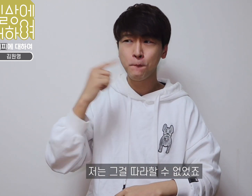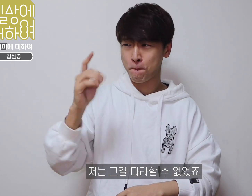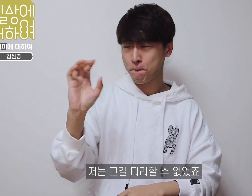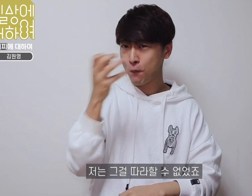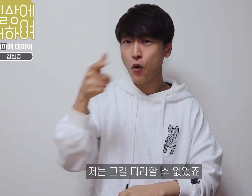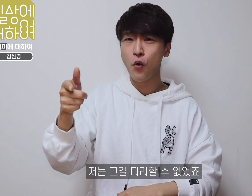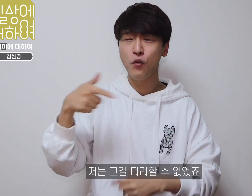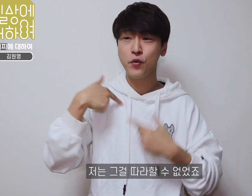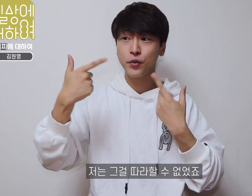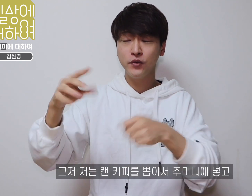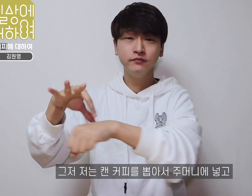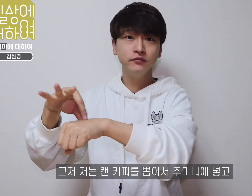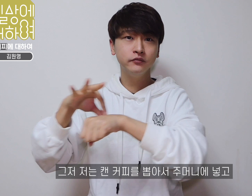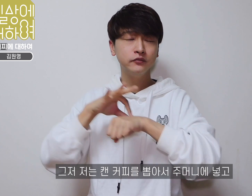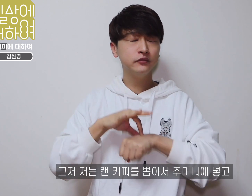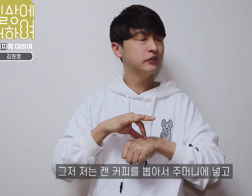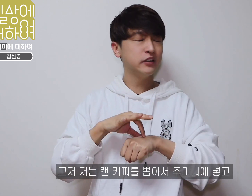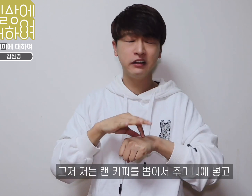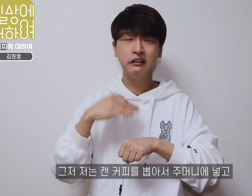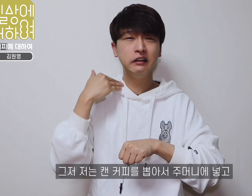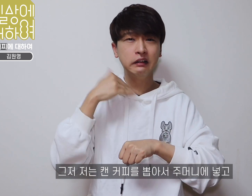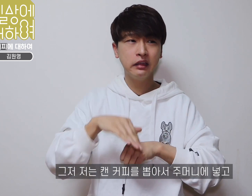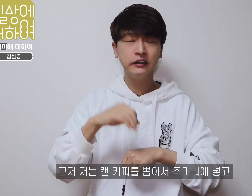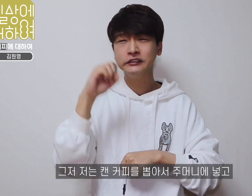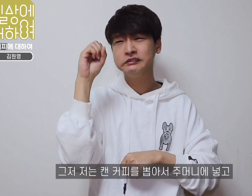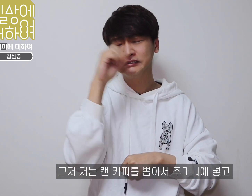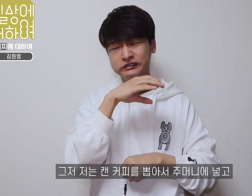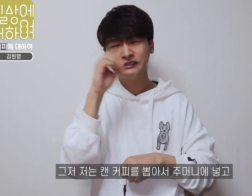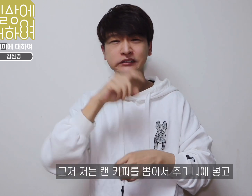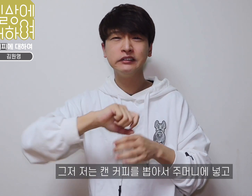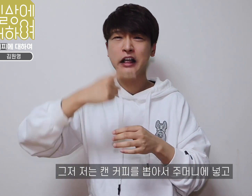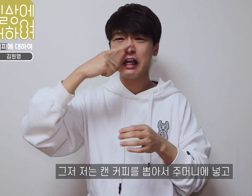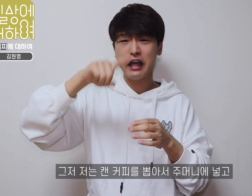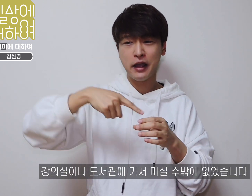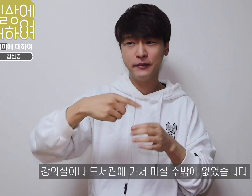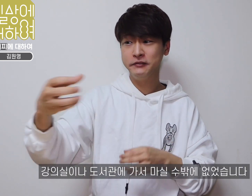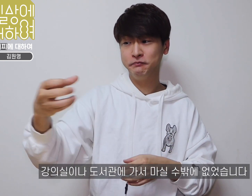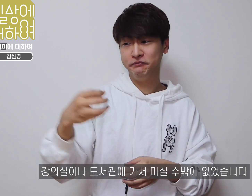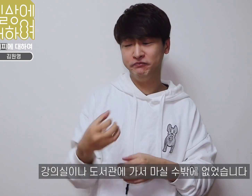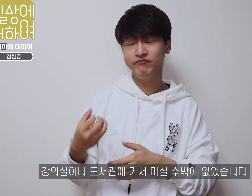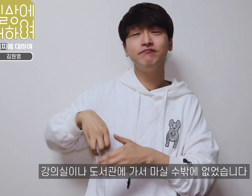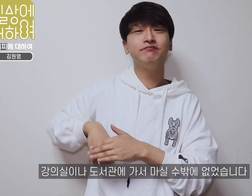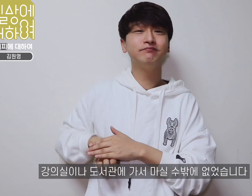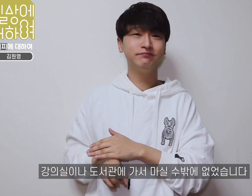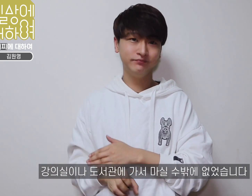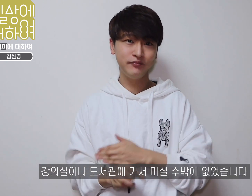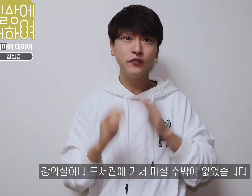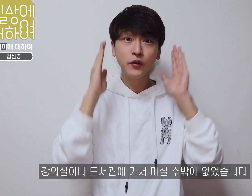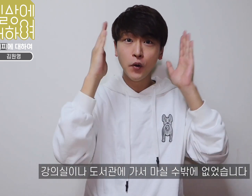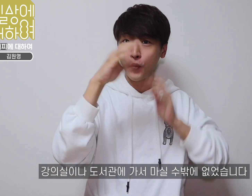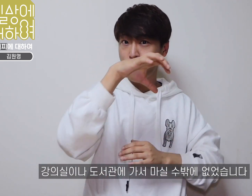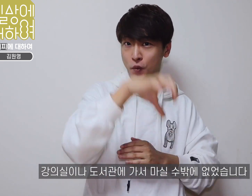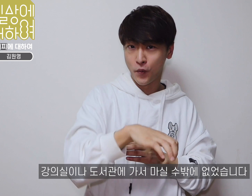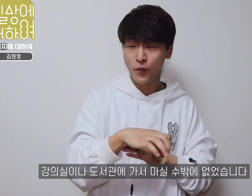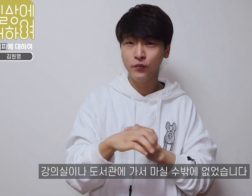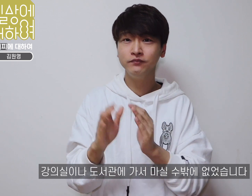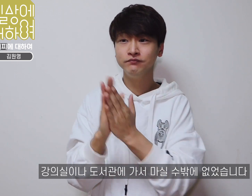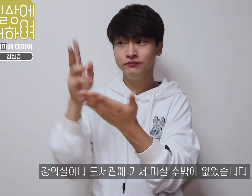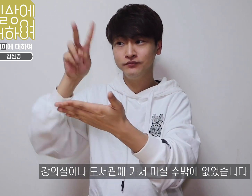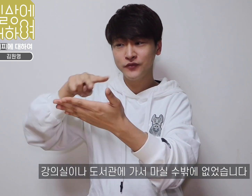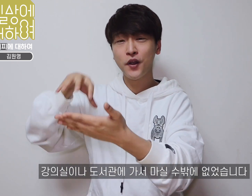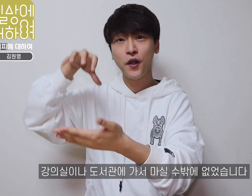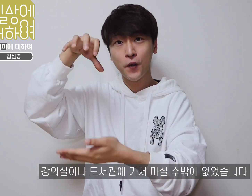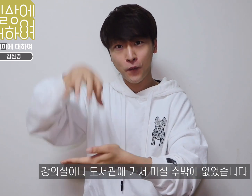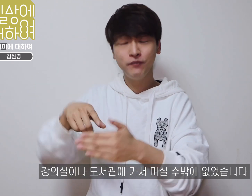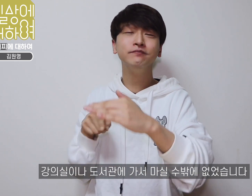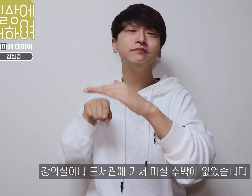없었죠. 그저 저는 캔커피를 뽑아서 주머니에 넣고 강의실이나 도서관에 가서 마실 수밖에